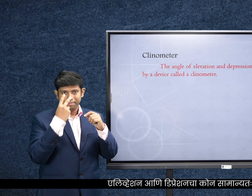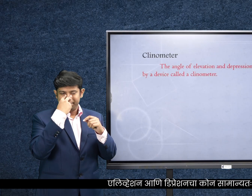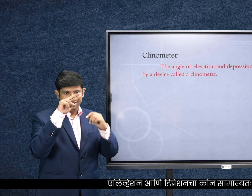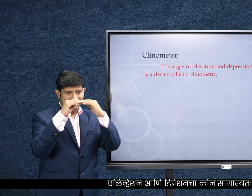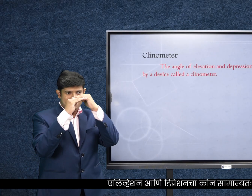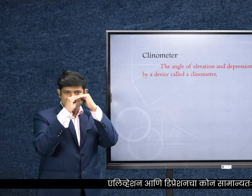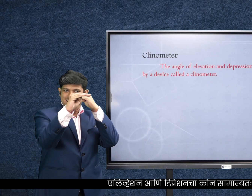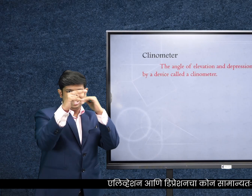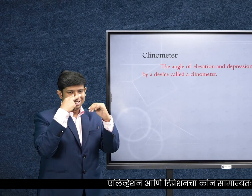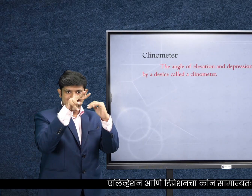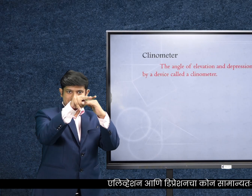एलिव्हेशन आणि डिप्रेशनचा कोन